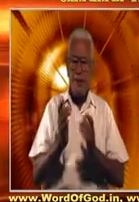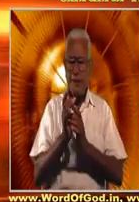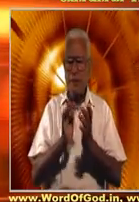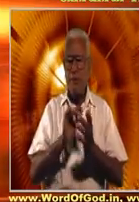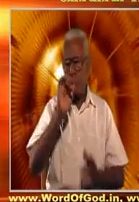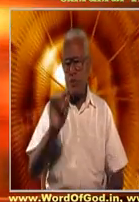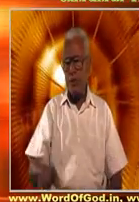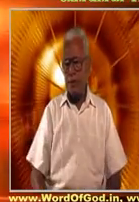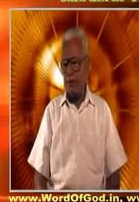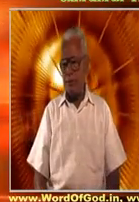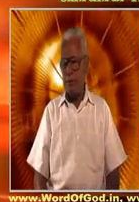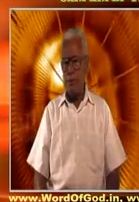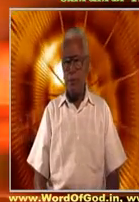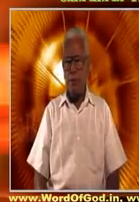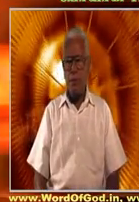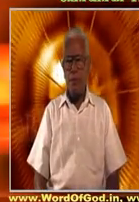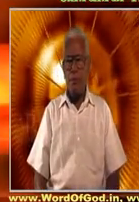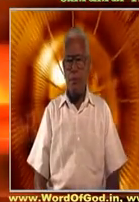போவம் வாருங்கள் என்றார்